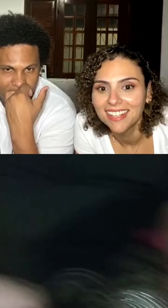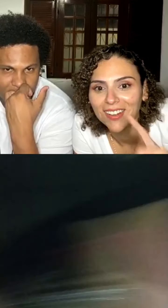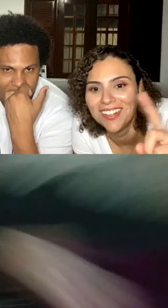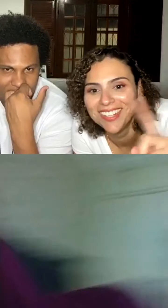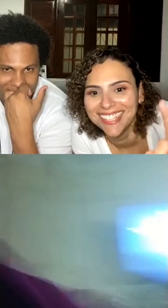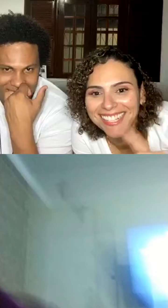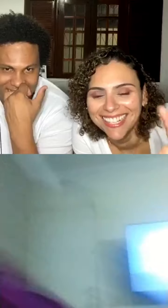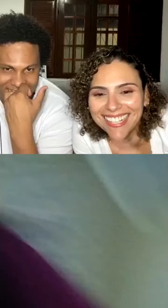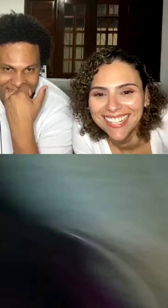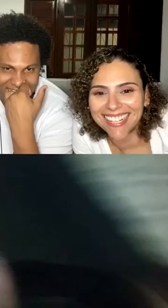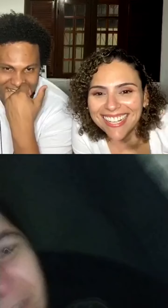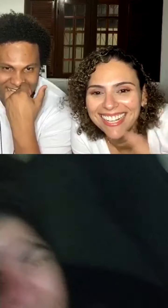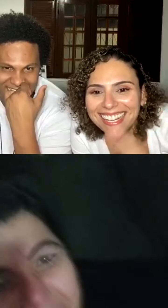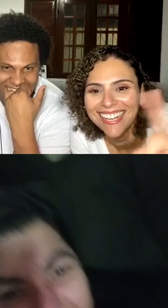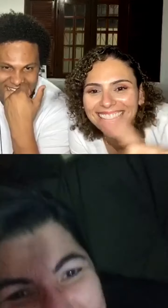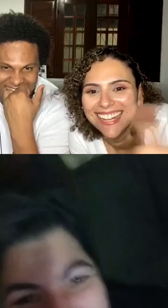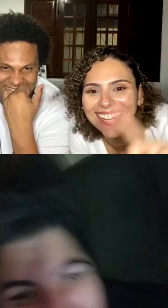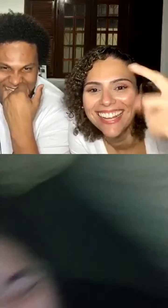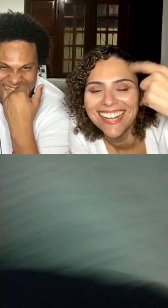Não.